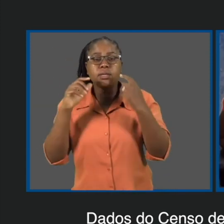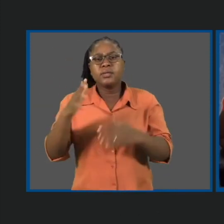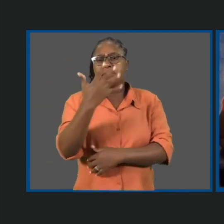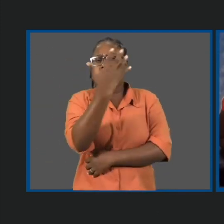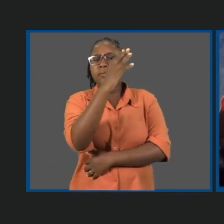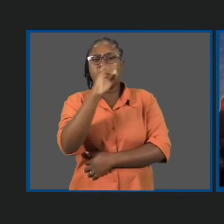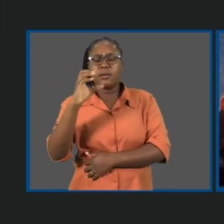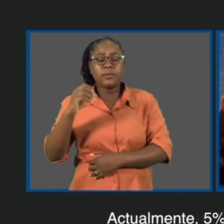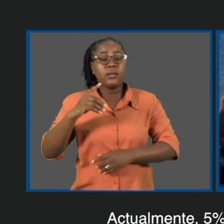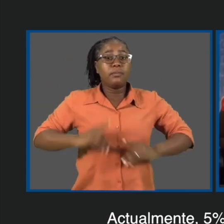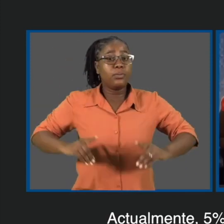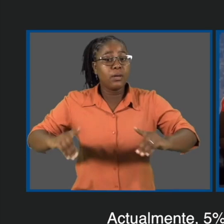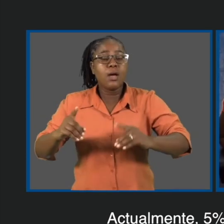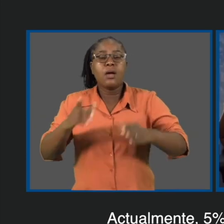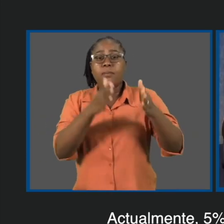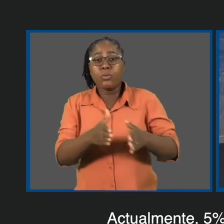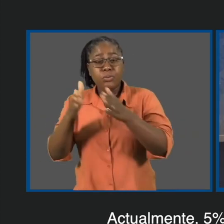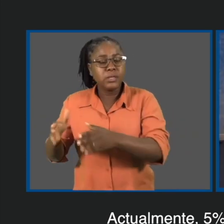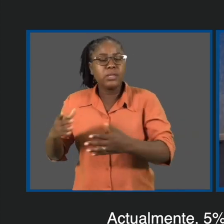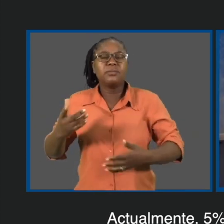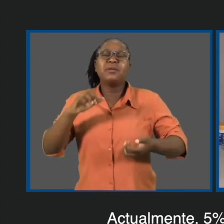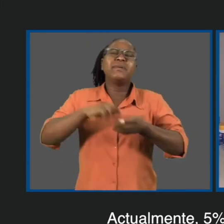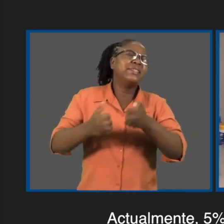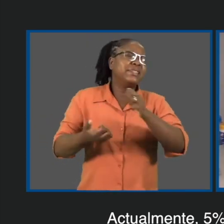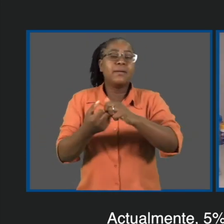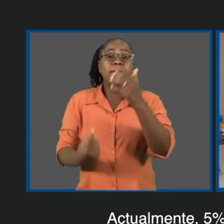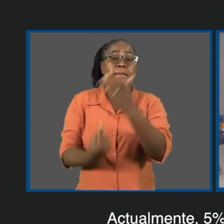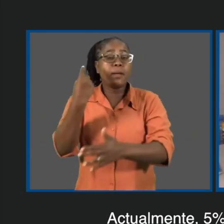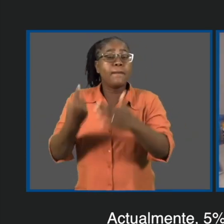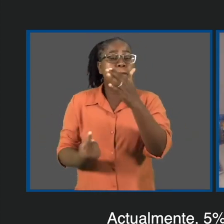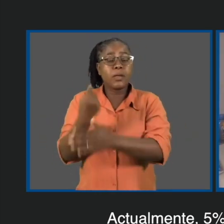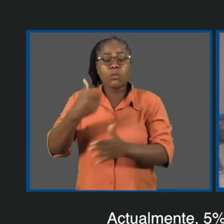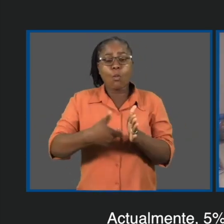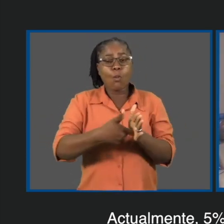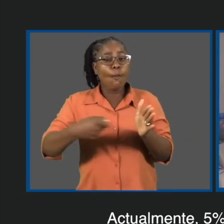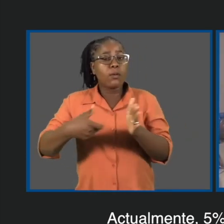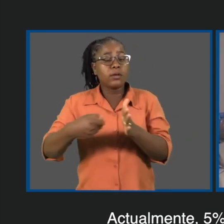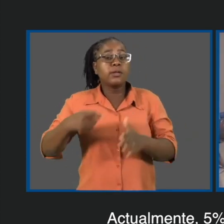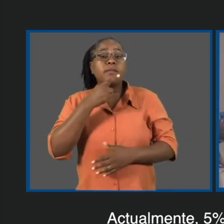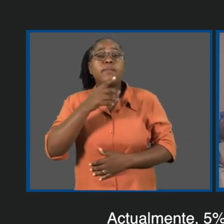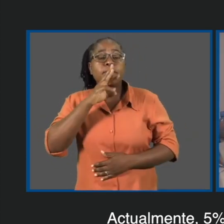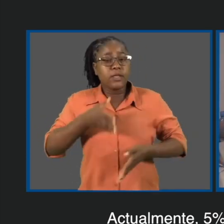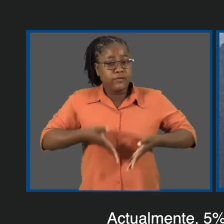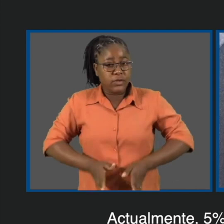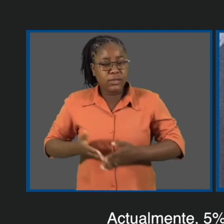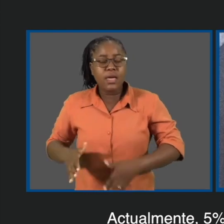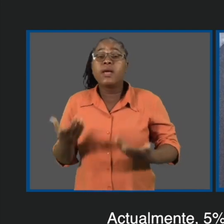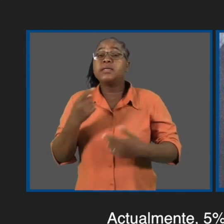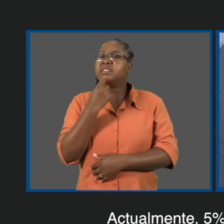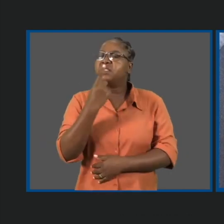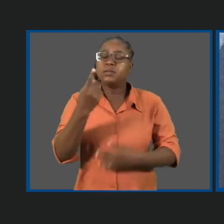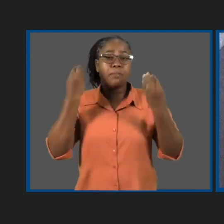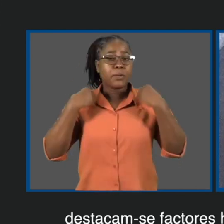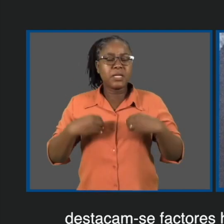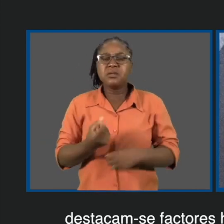no país. Atualmente, 5% da população moçambicana sofre deste problema. E dentre as